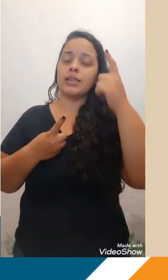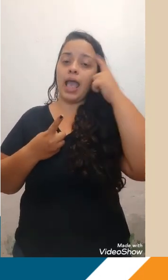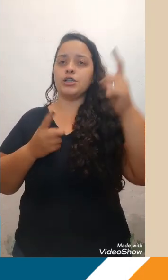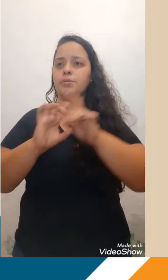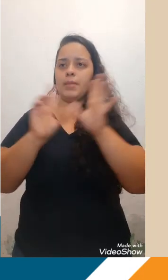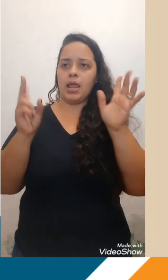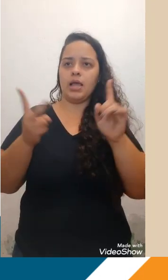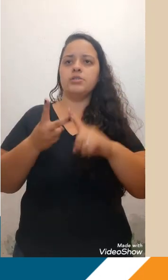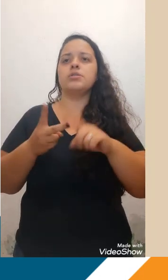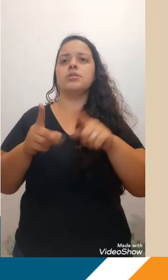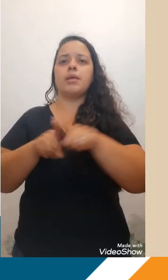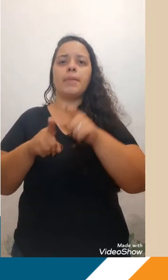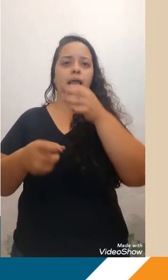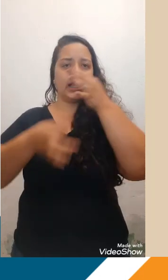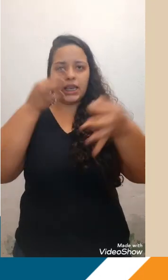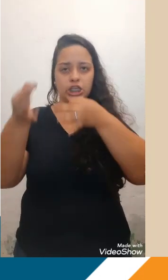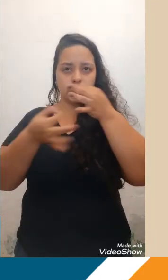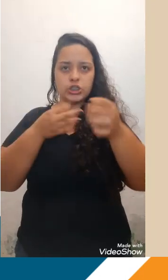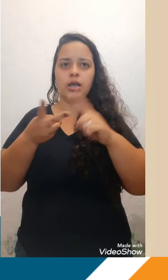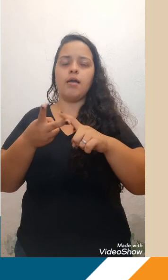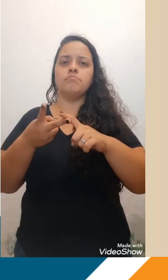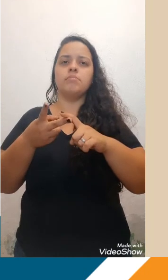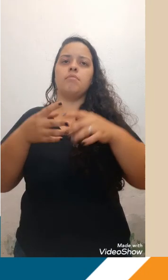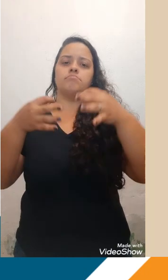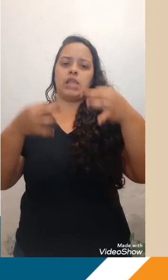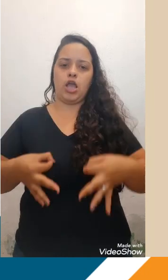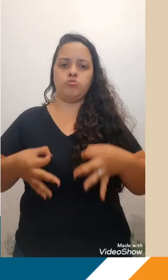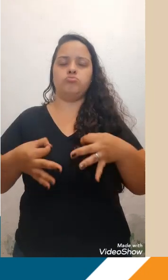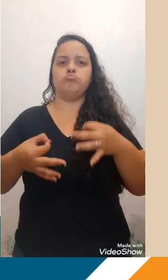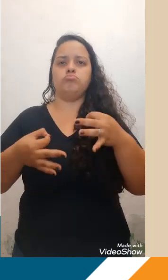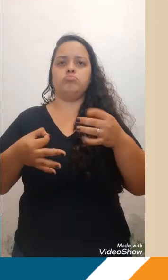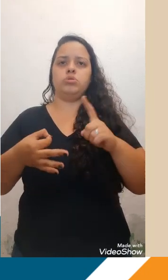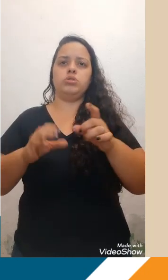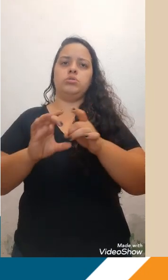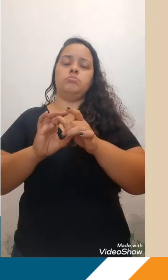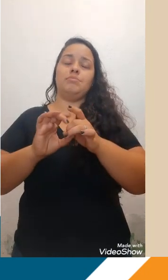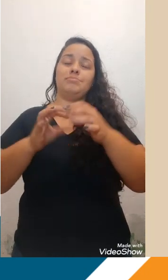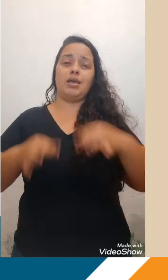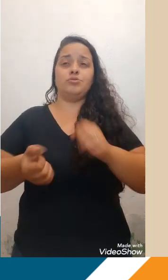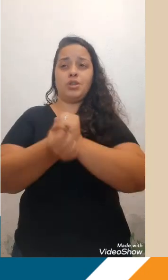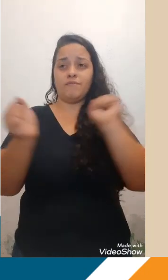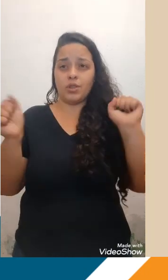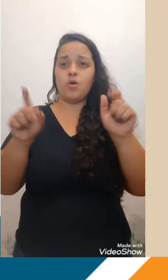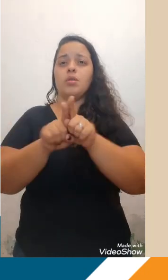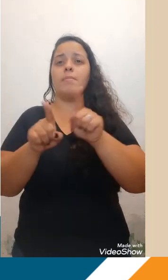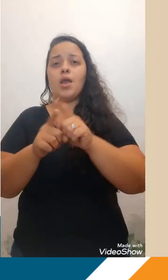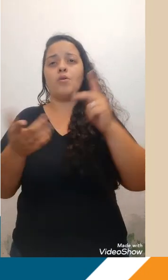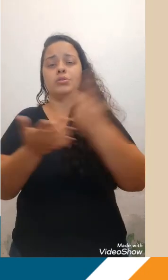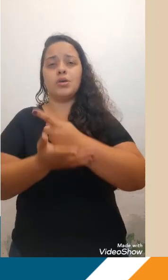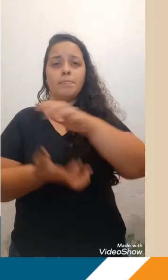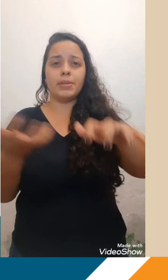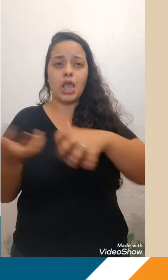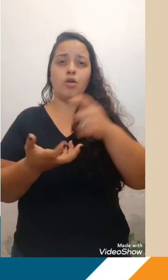a ampliação das críticas à legalidade da escravidão, a ocorrência de outras rebeliões escravas nas Antilhas, como já dissemos,